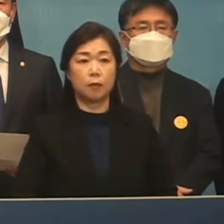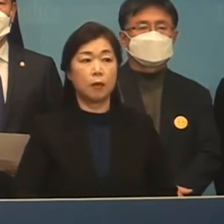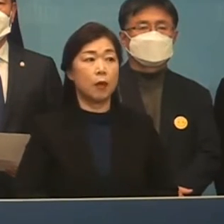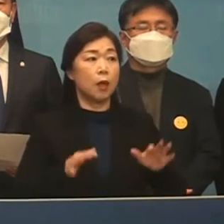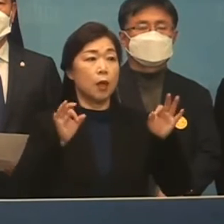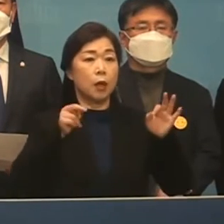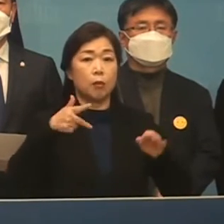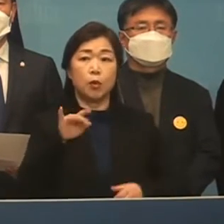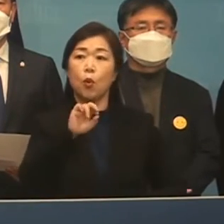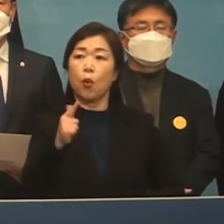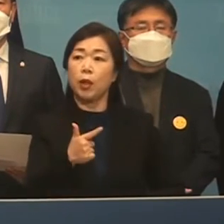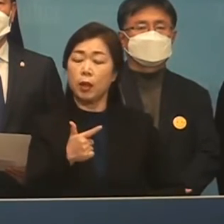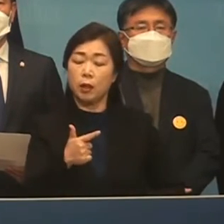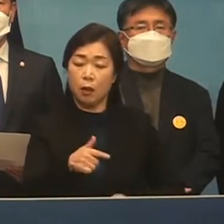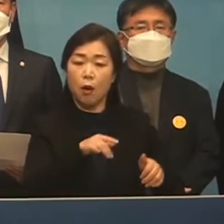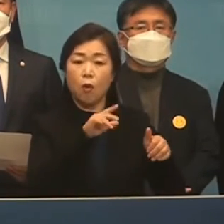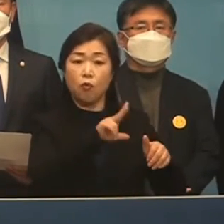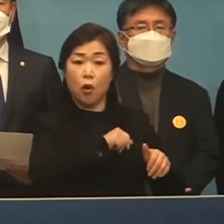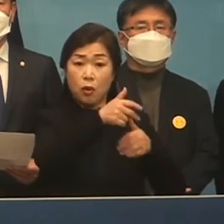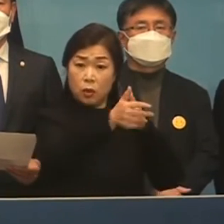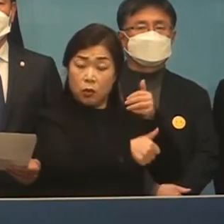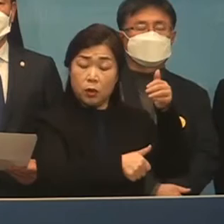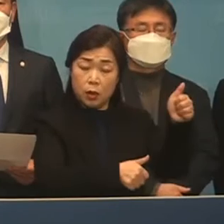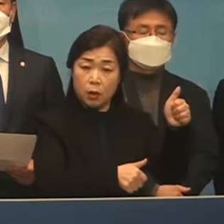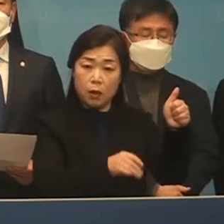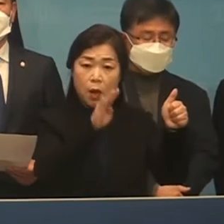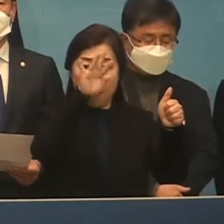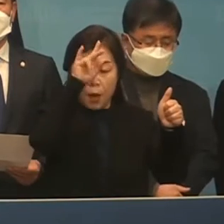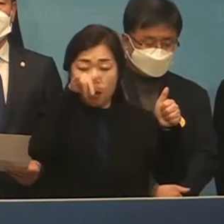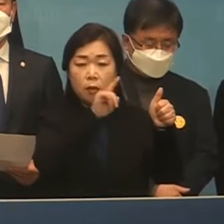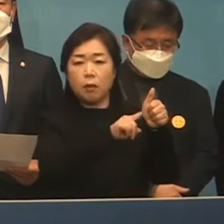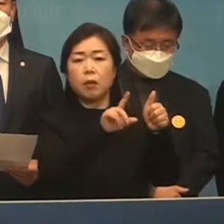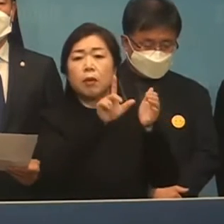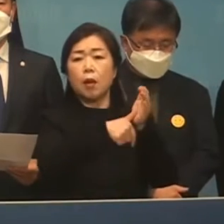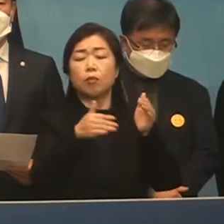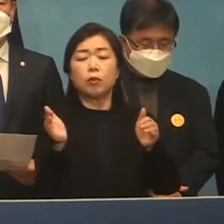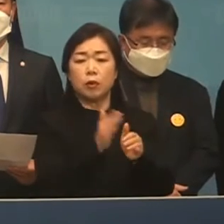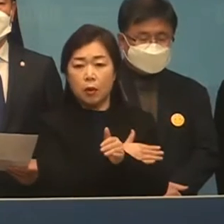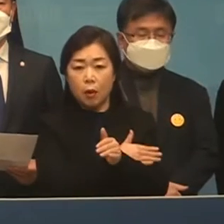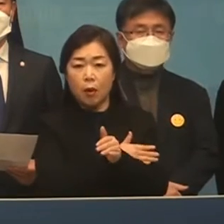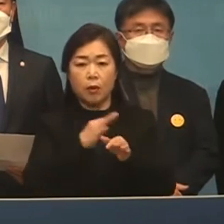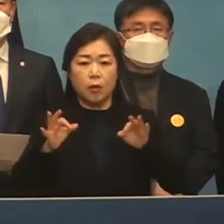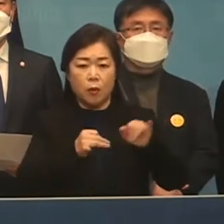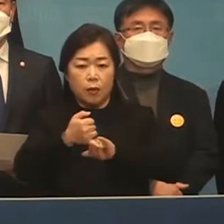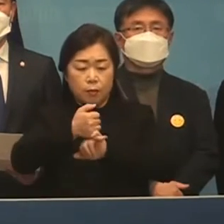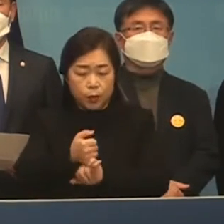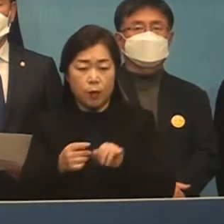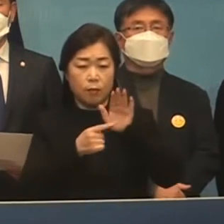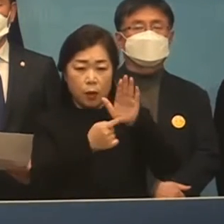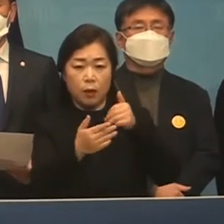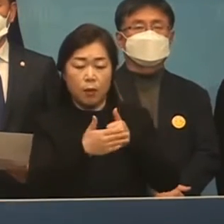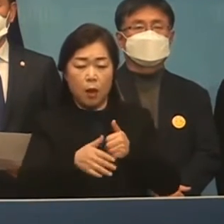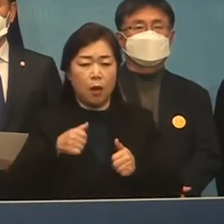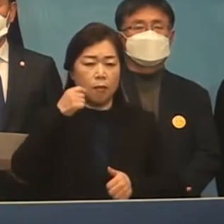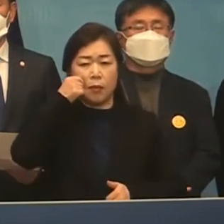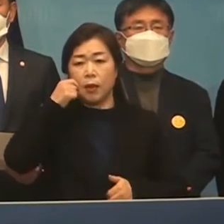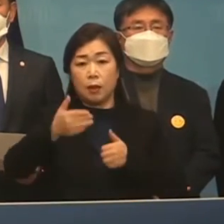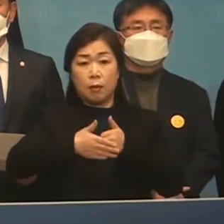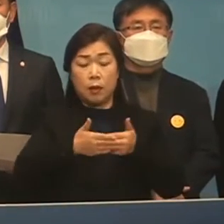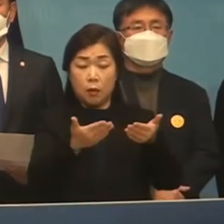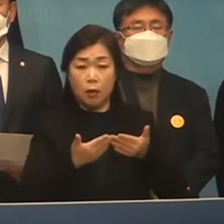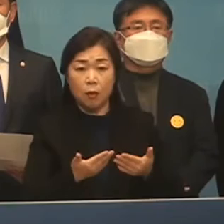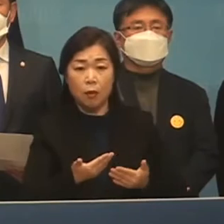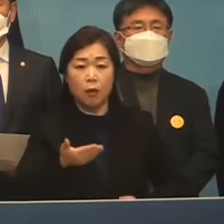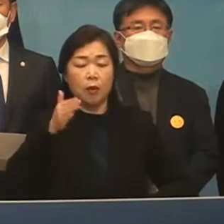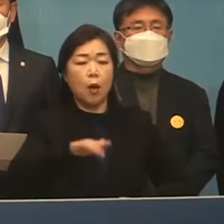김정인 위원장은 박근혜 후보 때부터 경제민주화 공약으로 표를 얻었습니다. 본인은 팽당했다고는